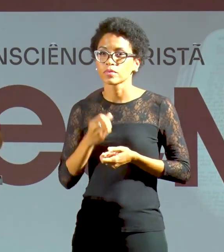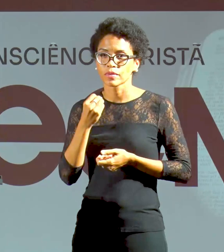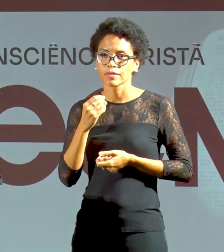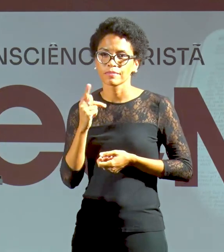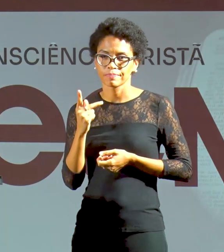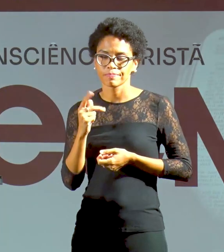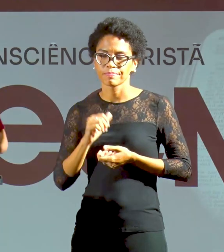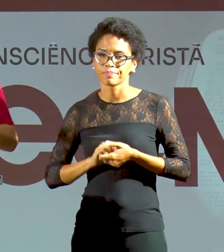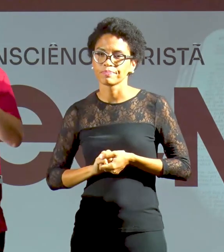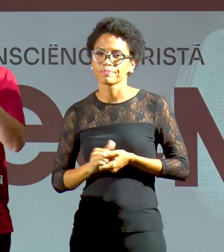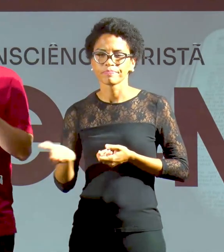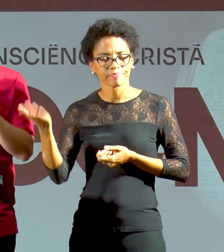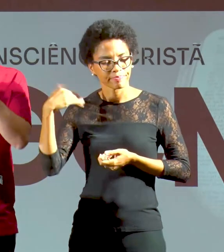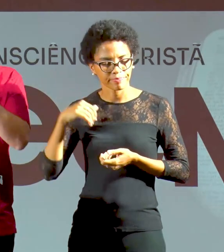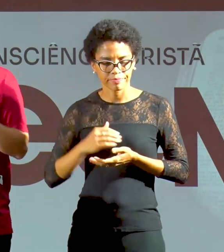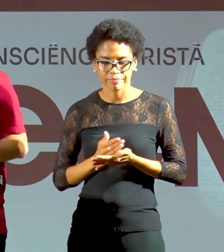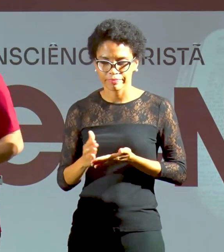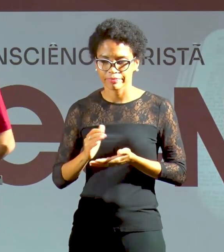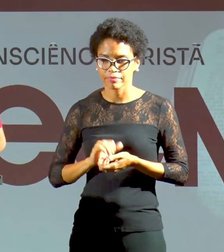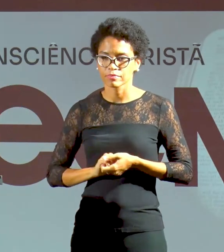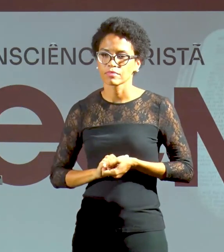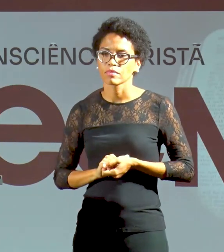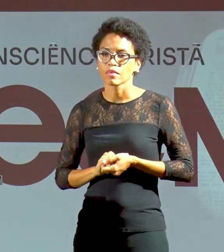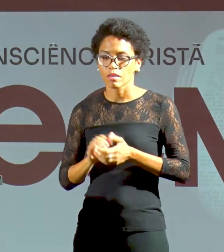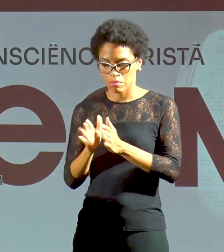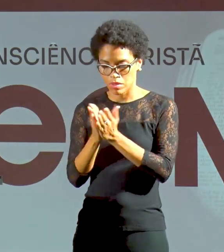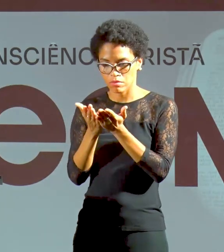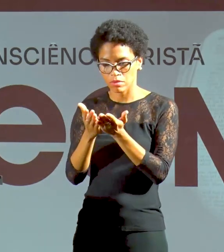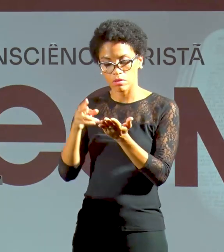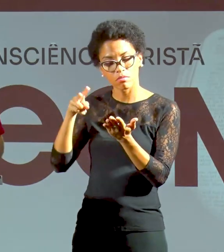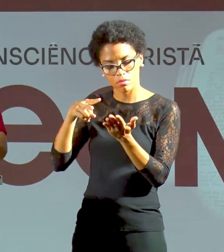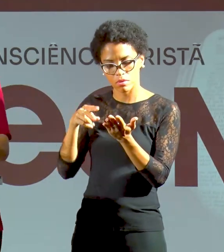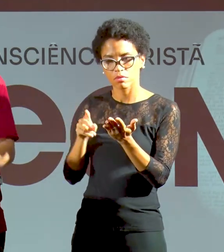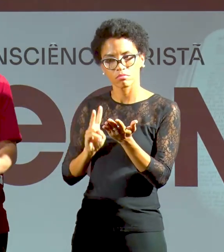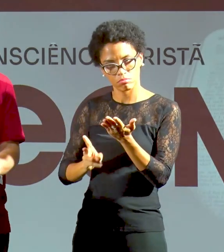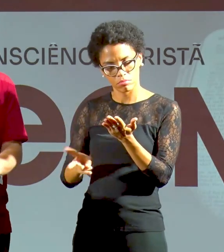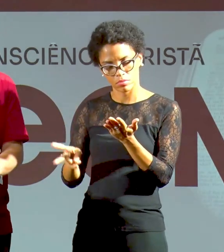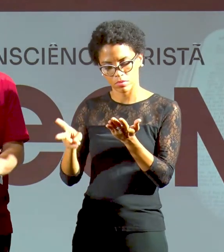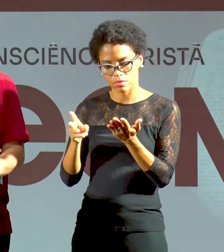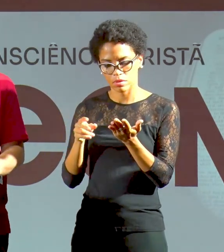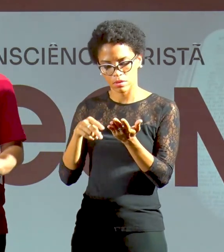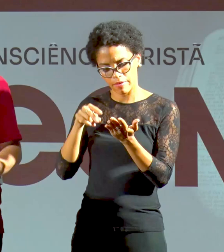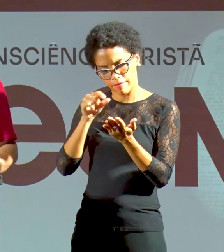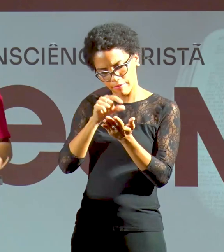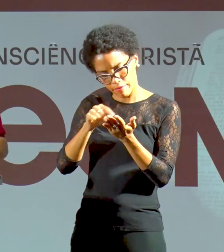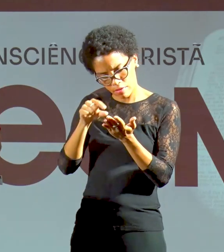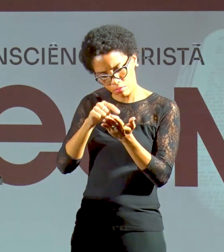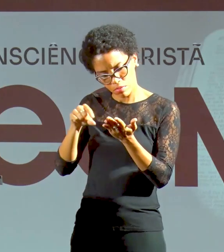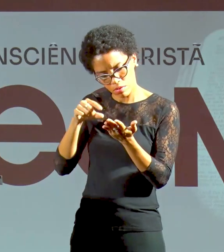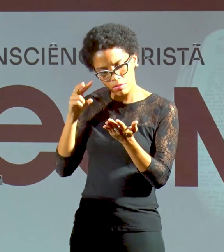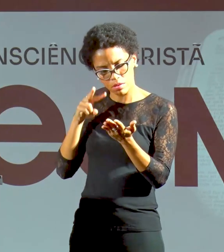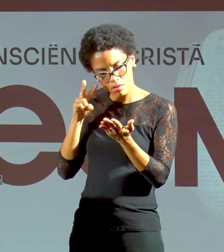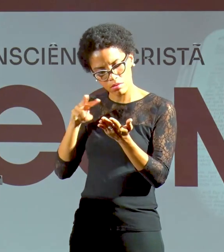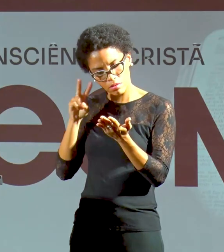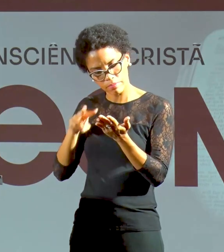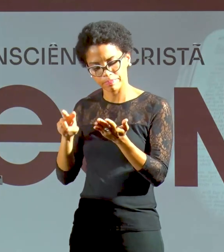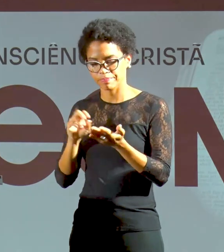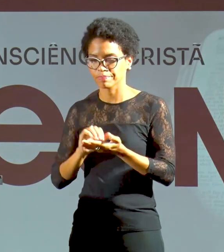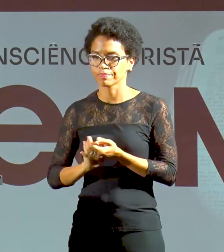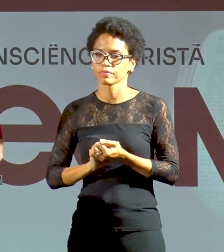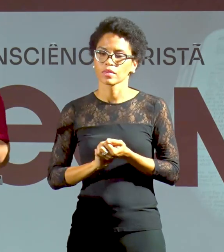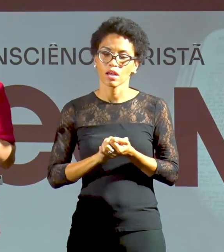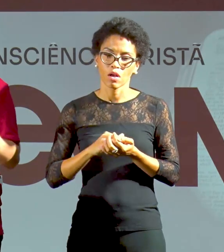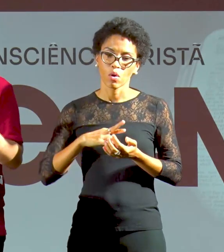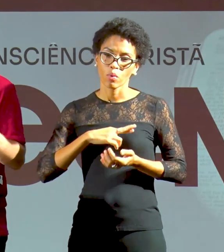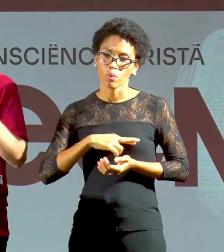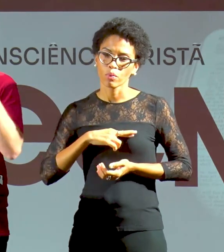vamos lá atenção você pode ficar com a Bíblia aberta a gente vai ler alguns poucos versos do livro tá bom Mas saiba de uma coisa o